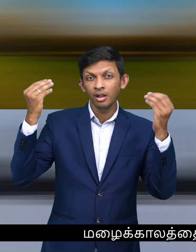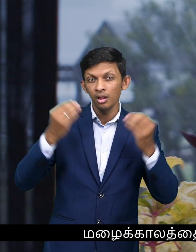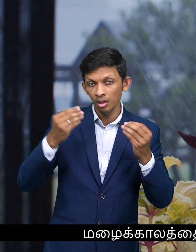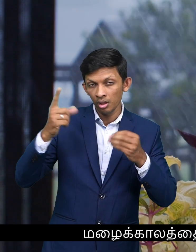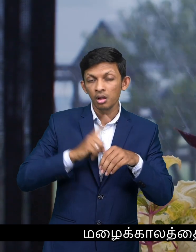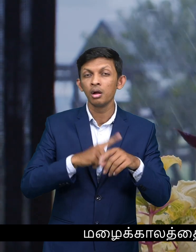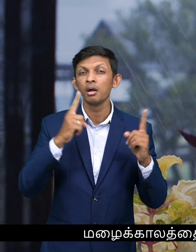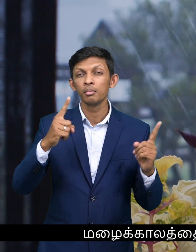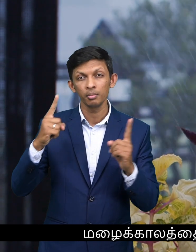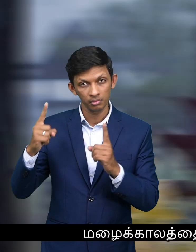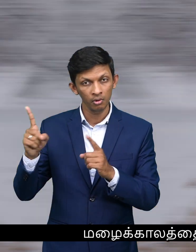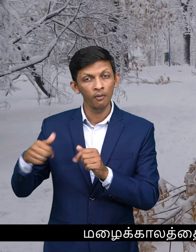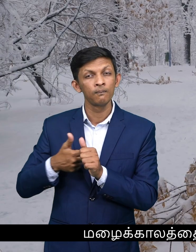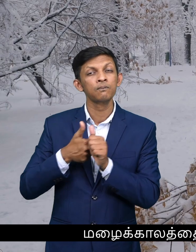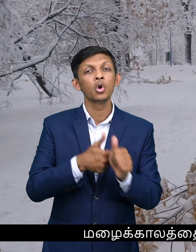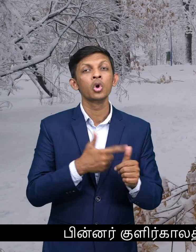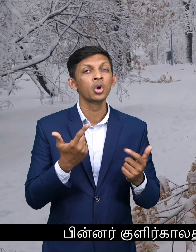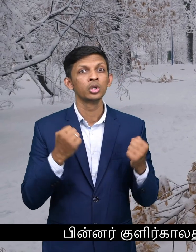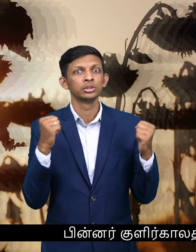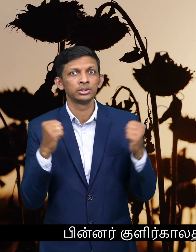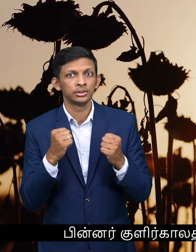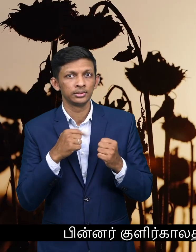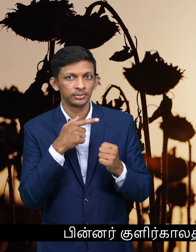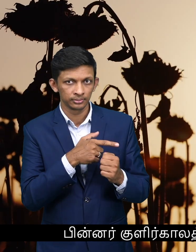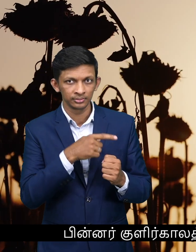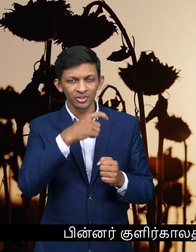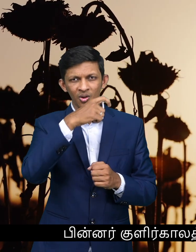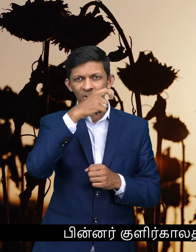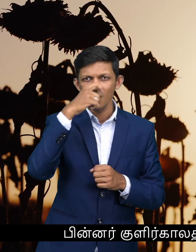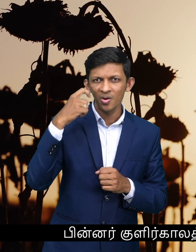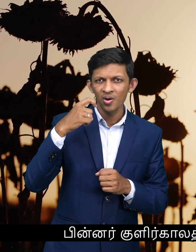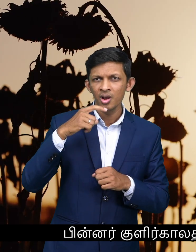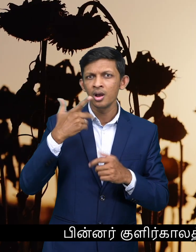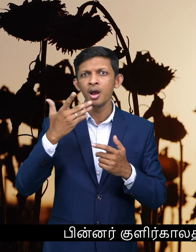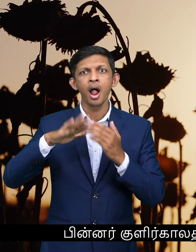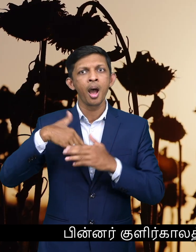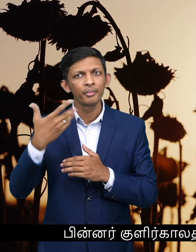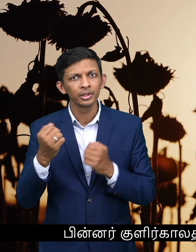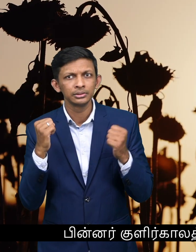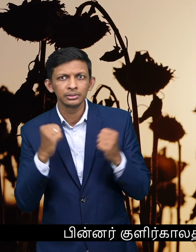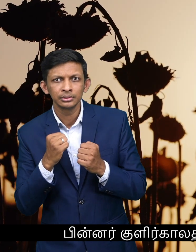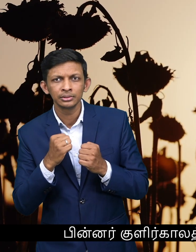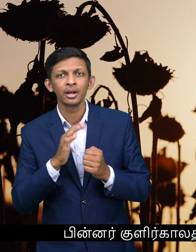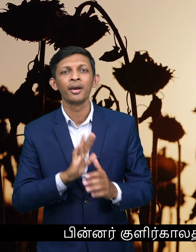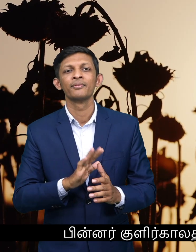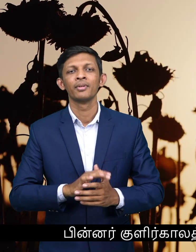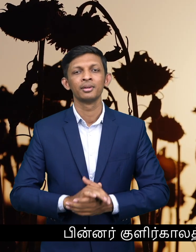மழை காலத்தை தொடர்ந்து குளிர்காலம் வரும். பின்னர் குளிர்காலத்திற்கு பிறகு கோடை காலம் வரும்.